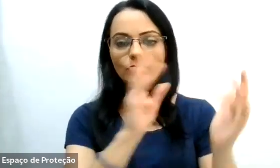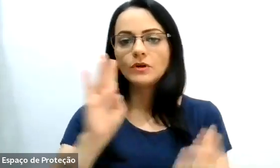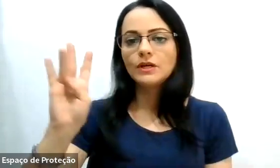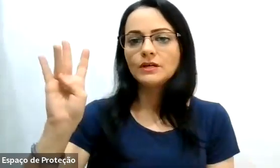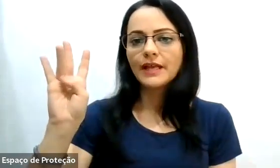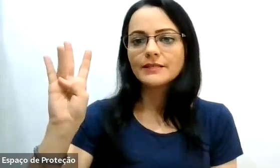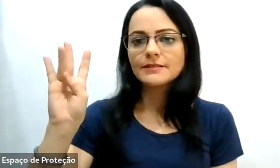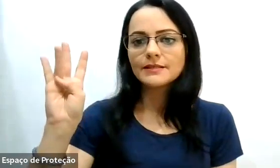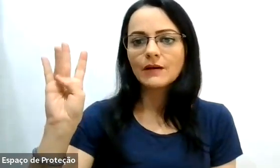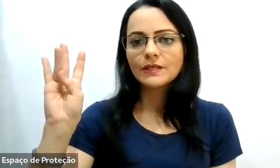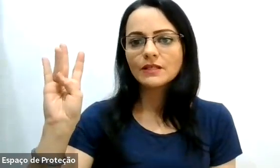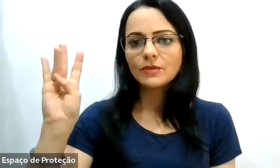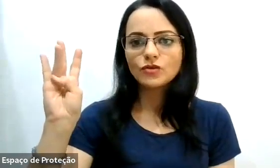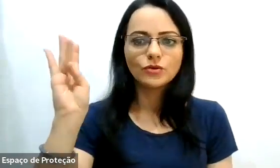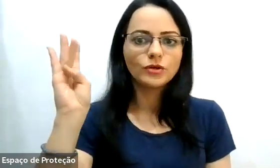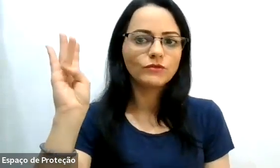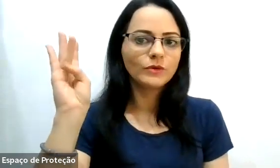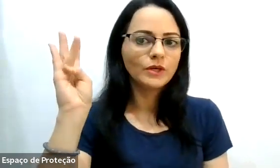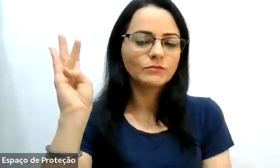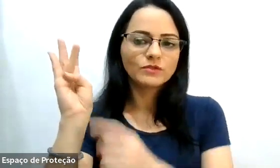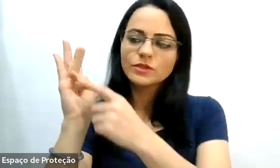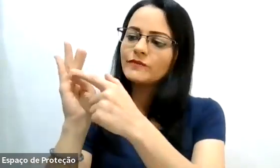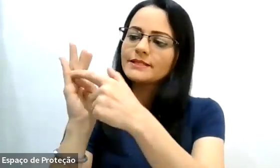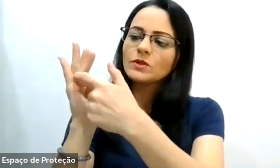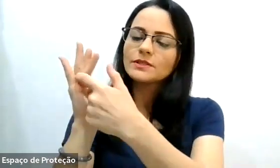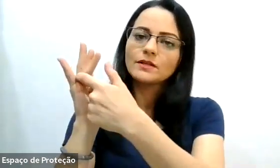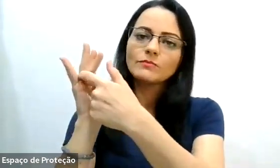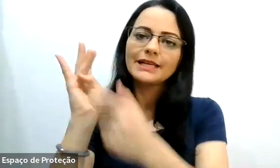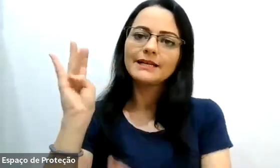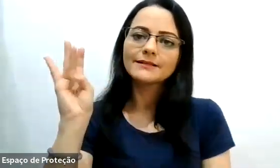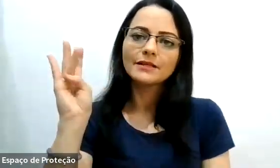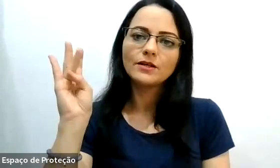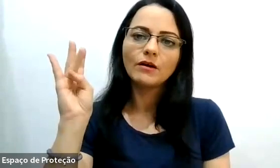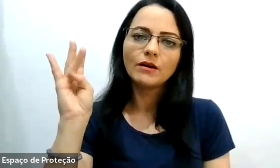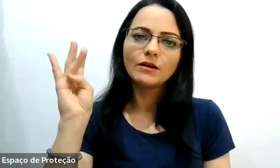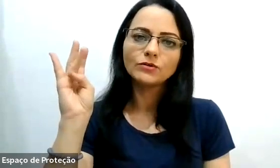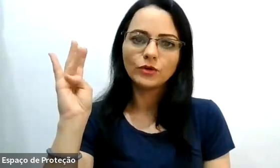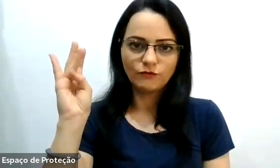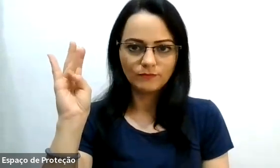noivo. Tem esse sinal aqui também de noivo, como se você estivesse mostrando uma aliança aqui, ó, noivo.